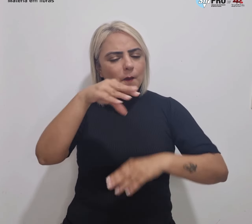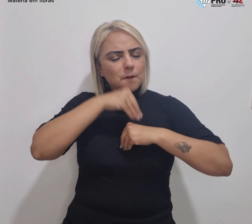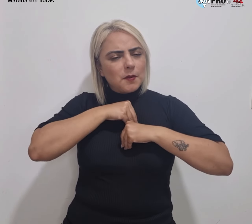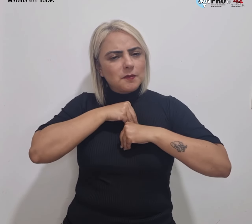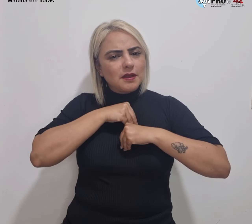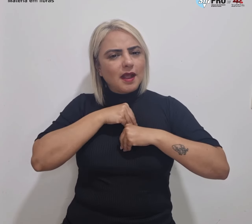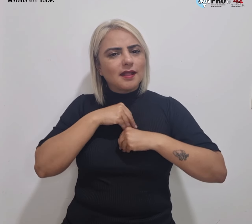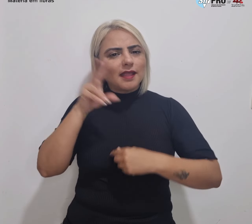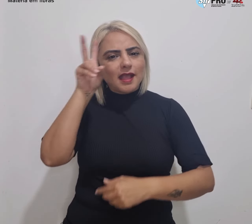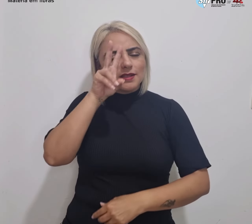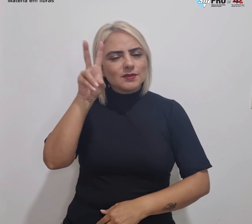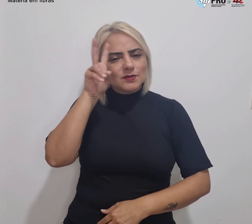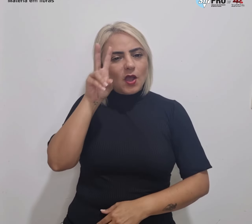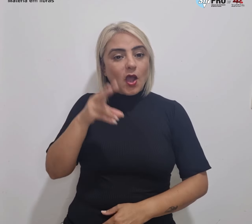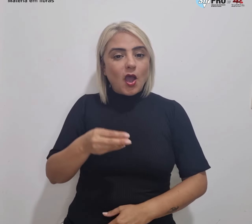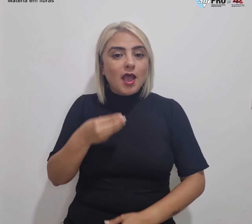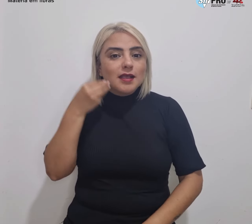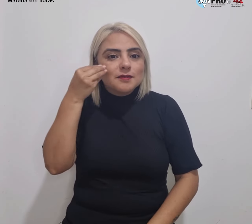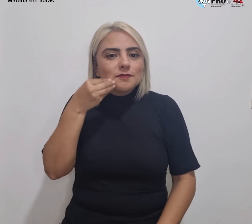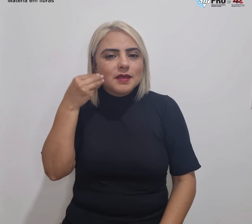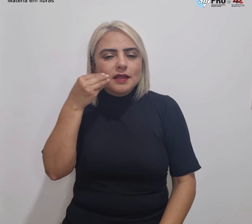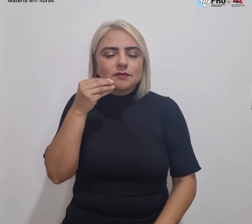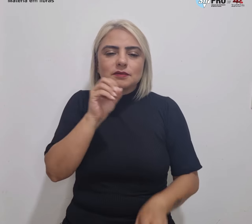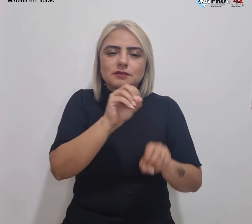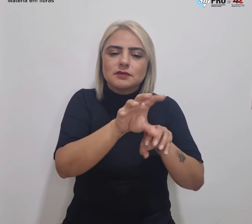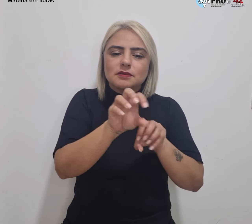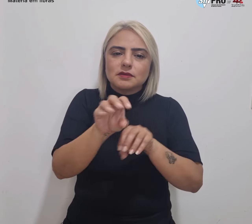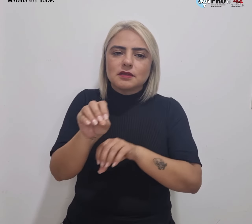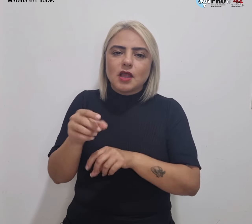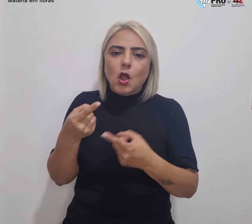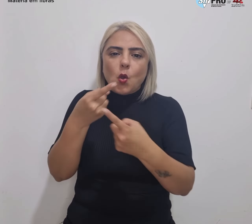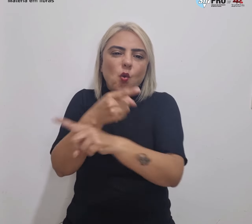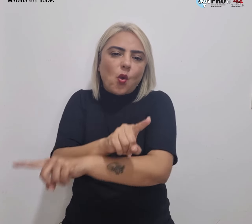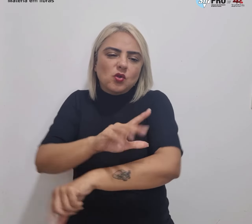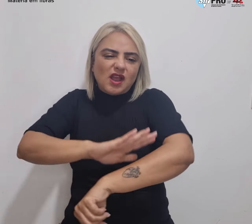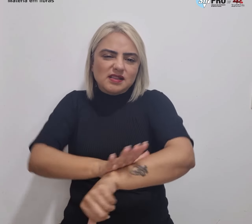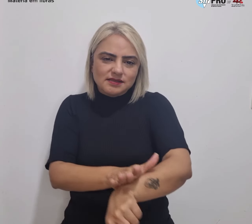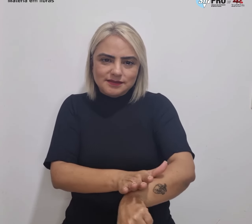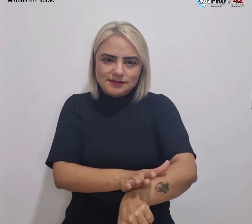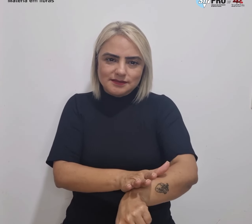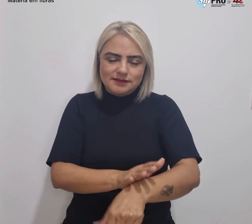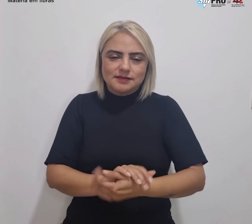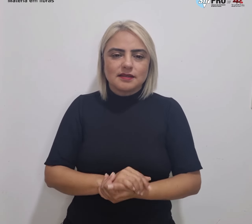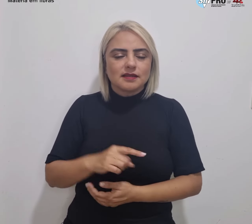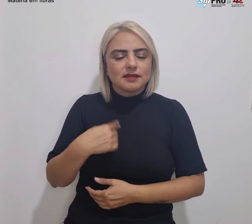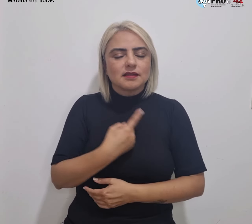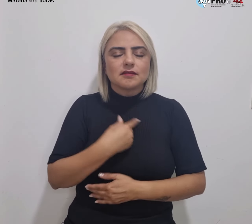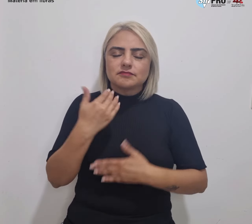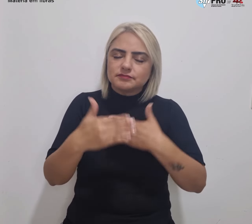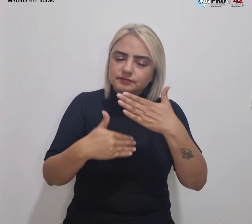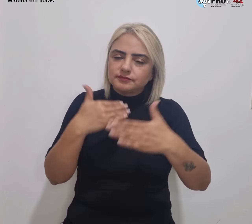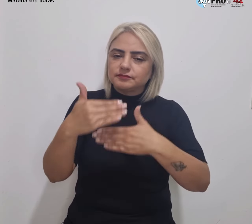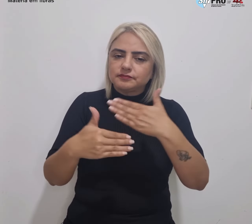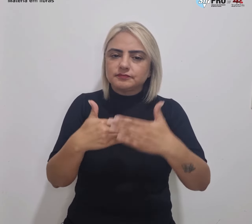sua história vivenciam uma educação anti-racista estão em processo de reconhecimento